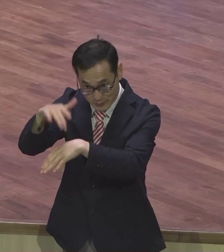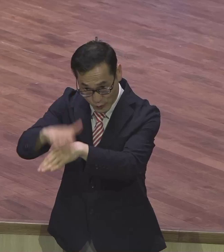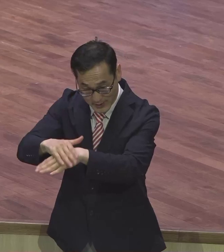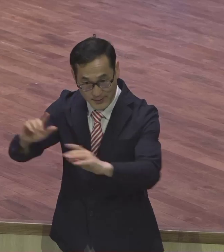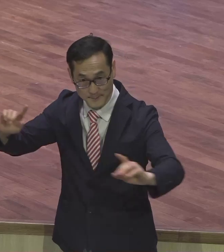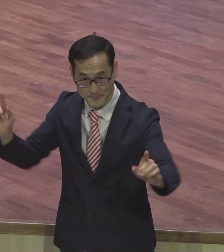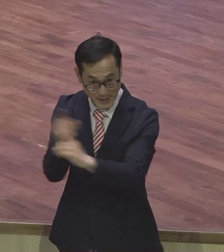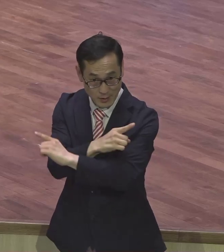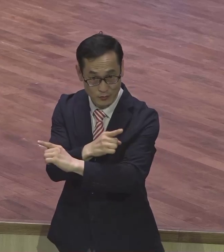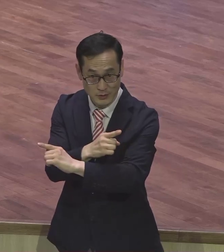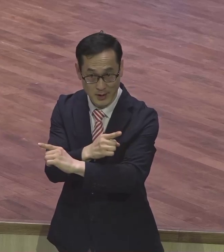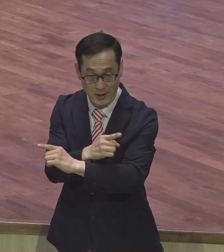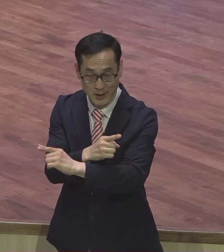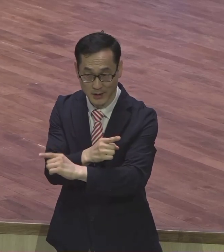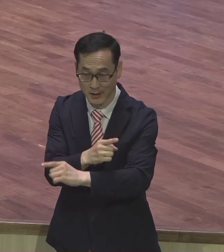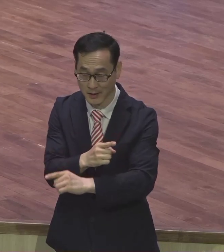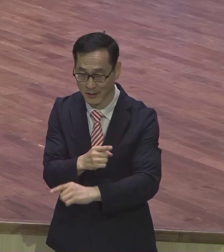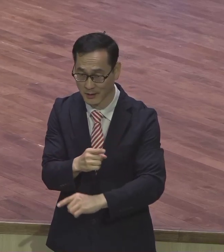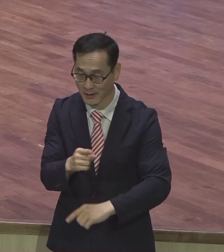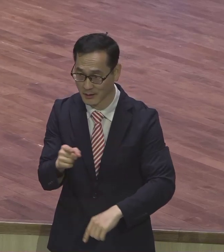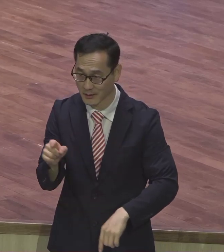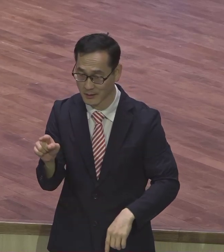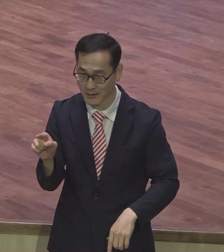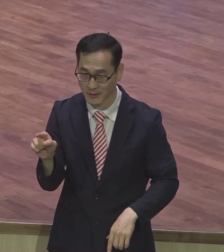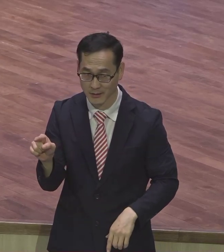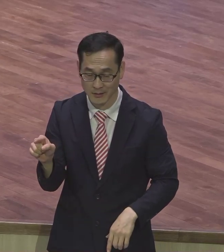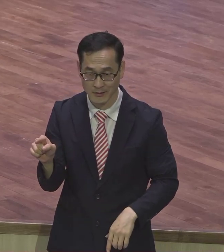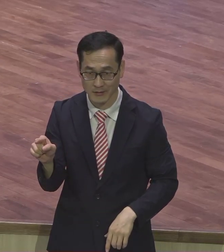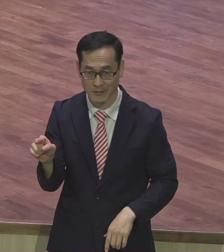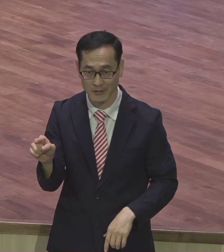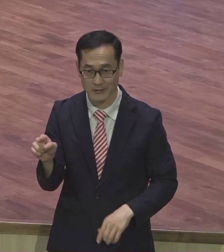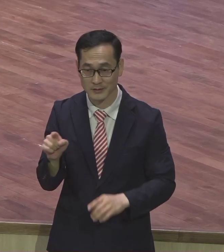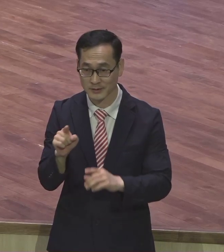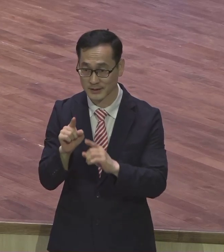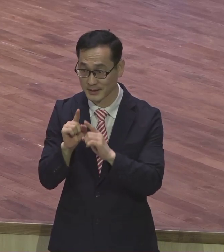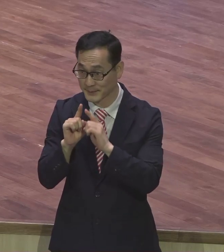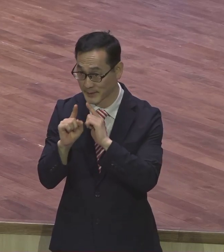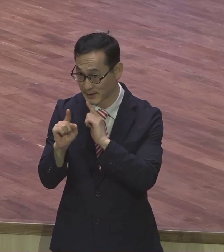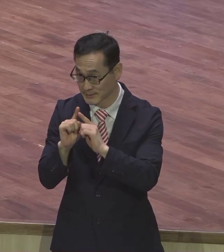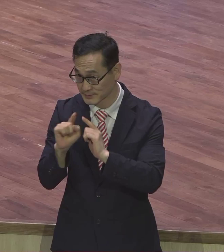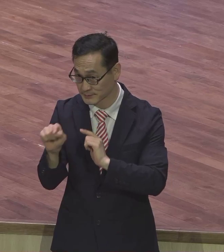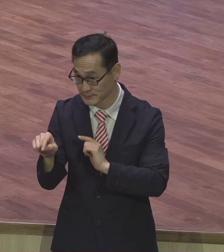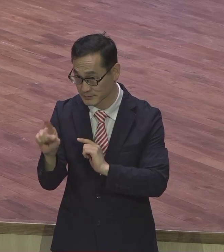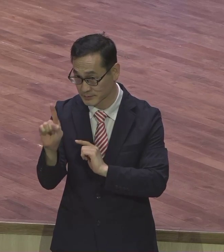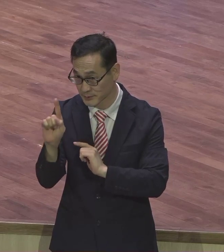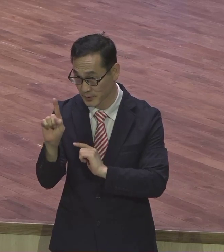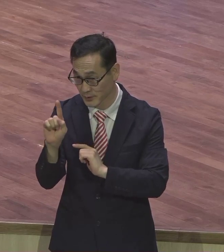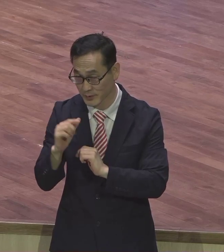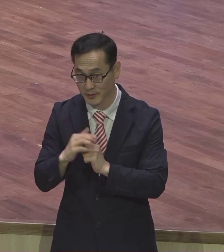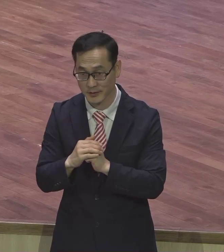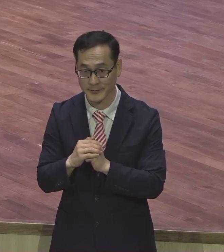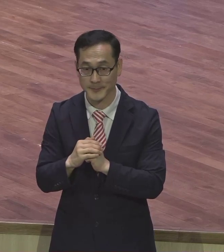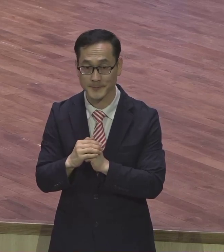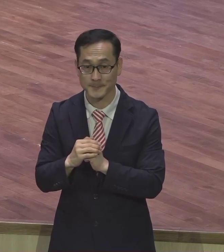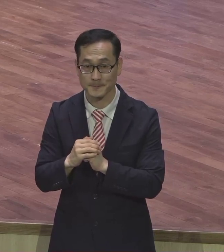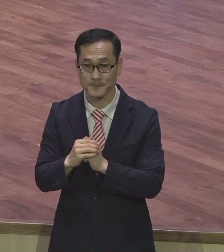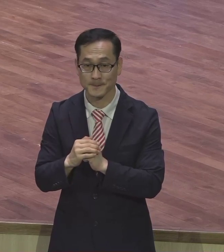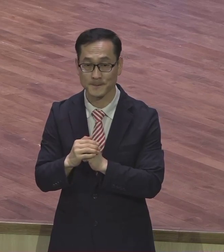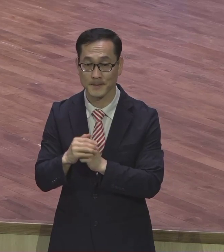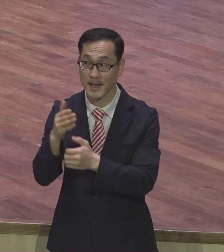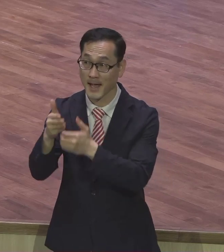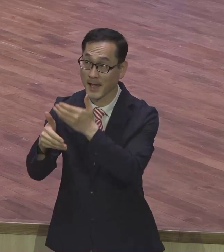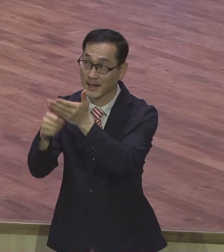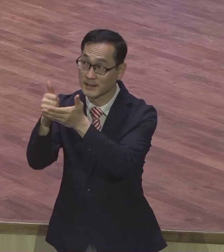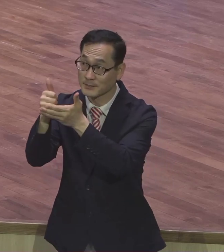이 세상의 틀을 바꾸라. 이 말씀 속에는 하나님의